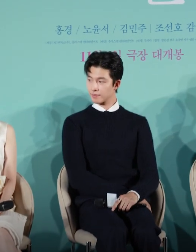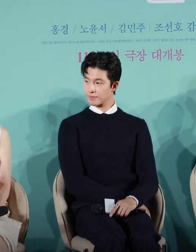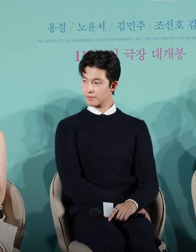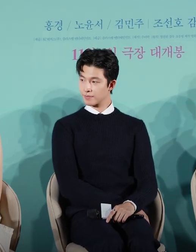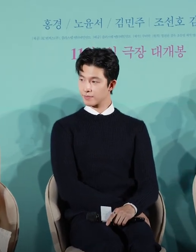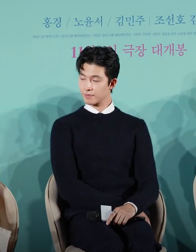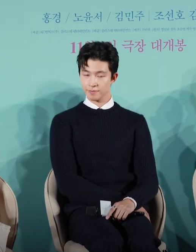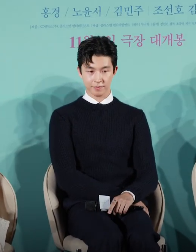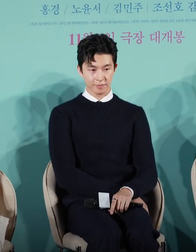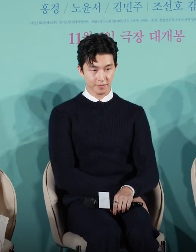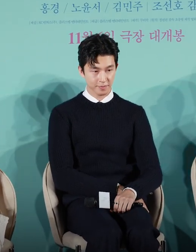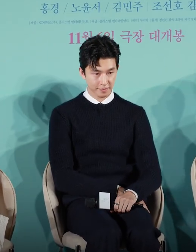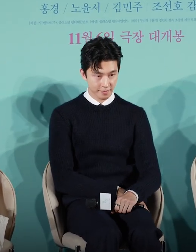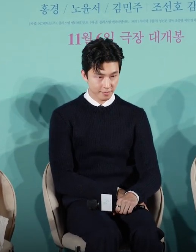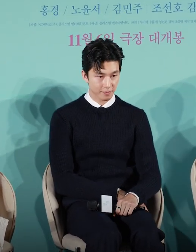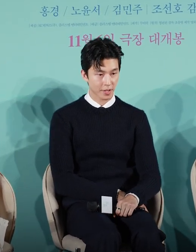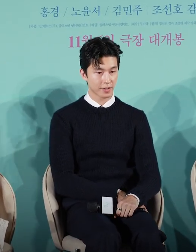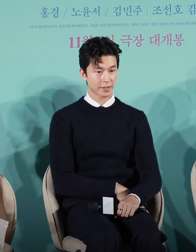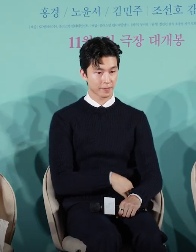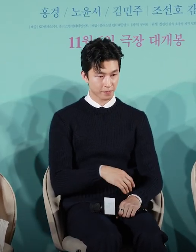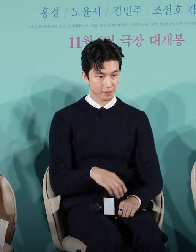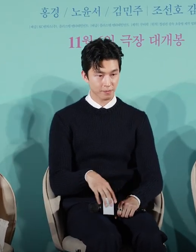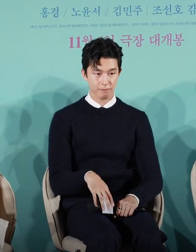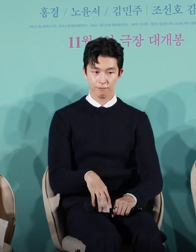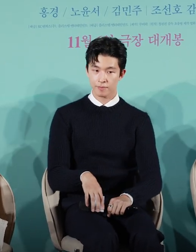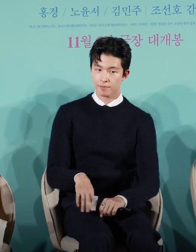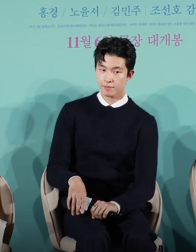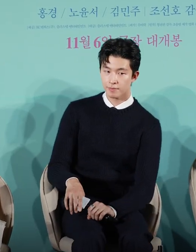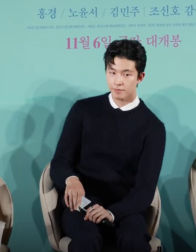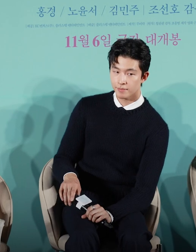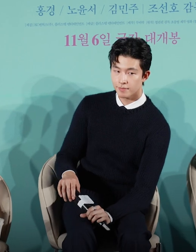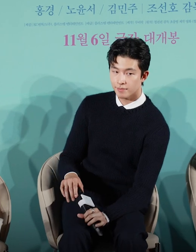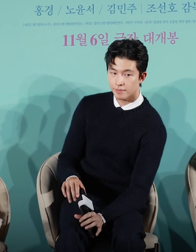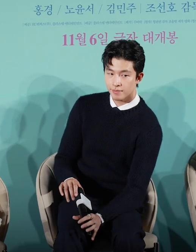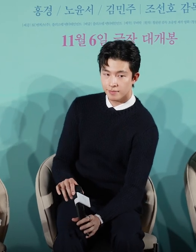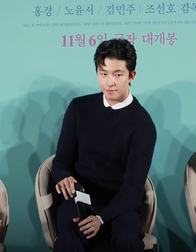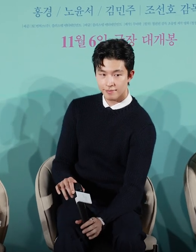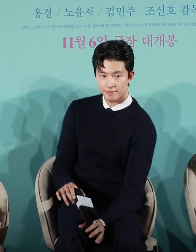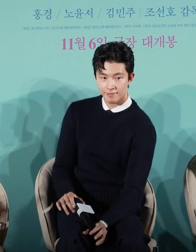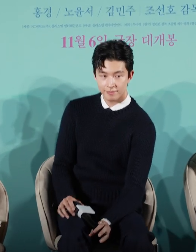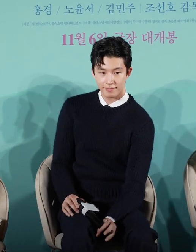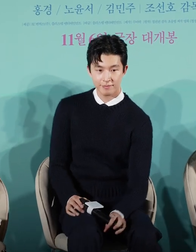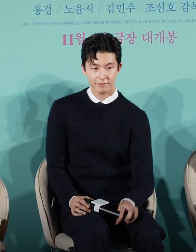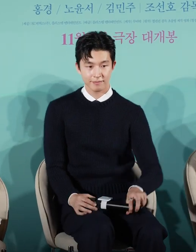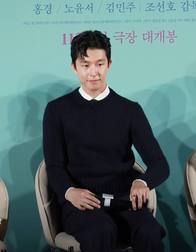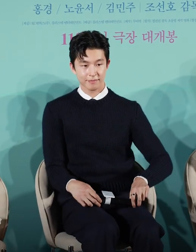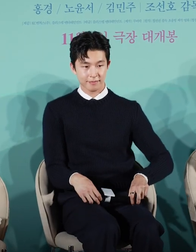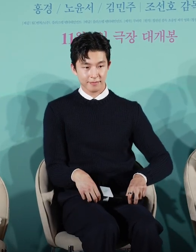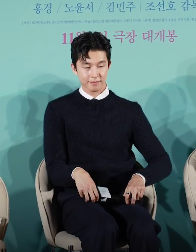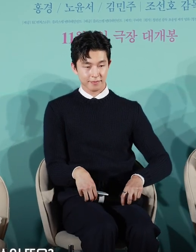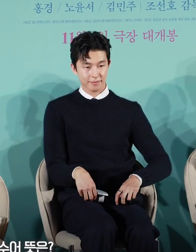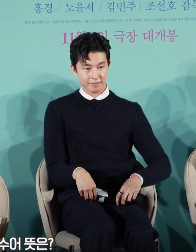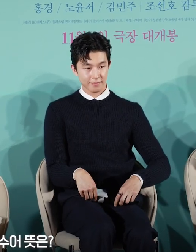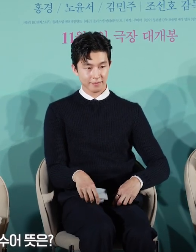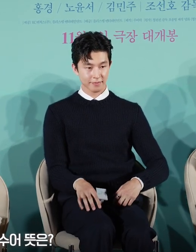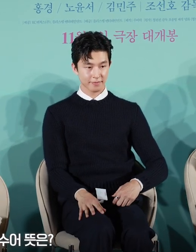이름을 좀 지금 얼굴 이름 포스터가 나오고 있는데 좀 들어볼까요? 우리 여름이 같은 경우는? 여름이는 이제